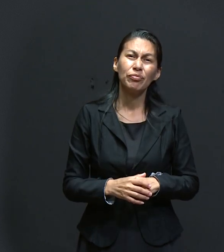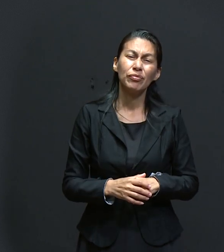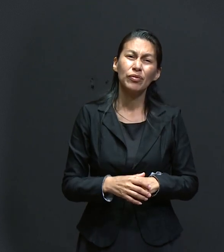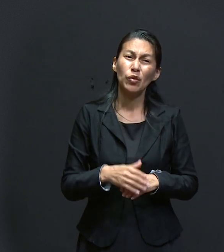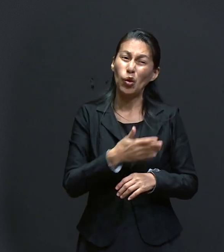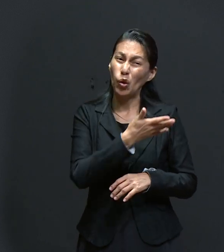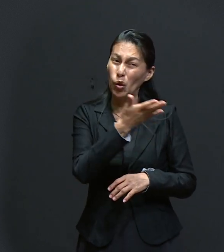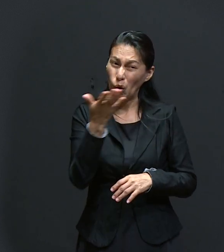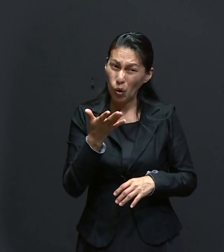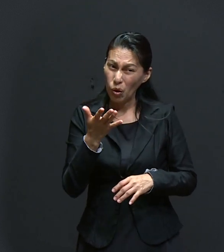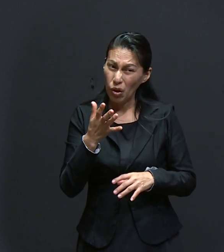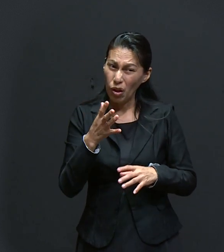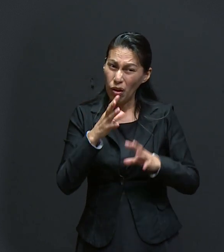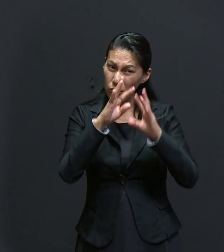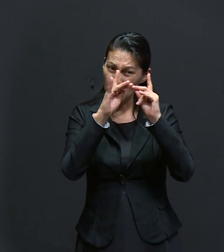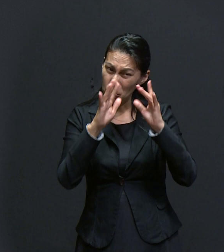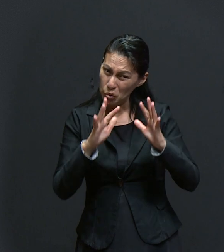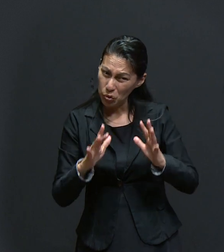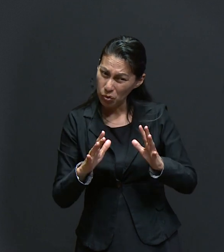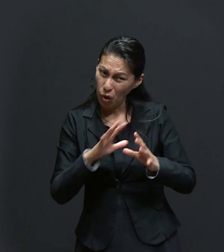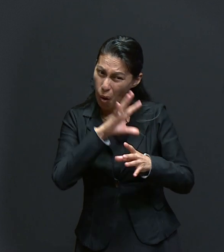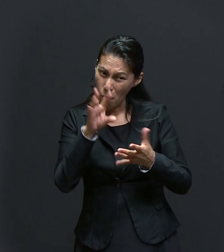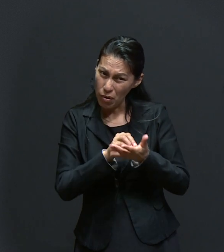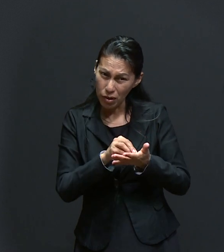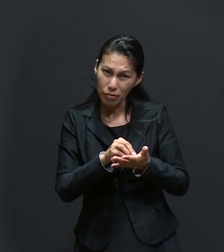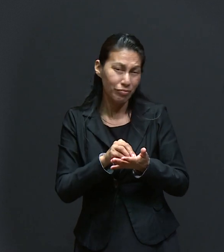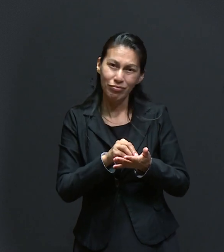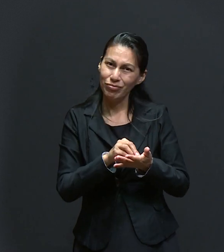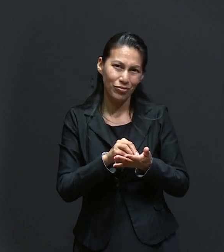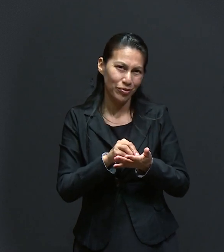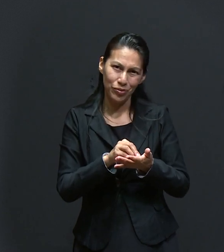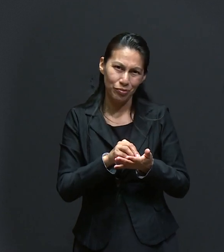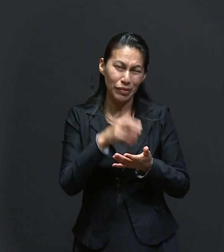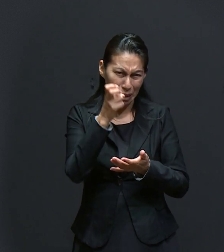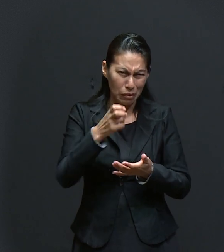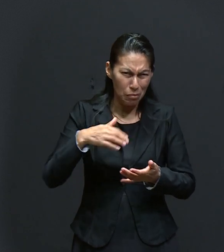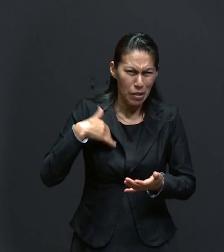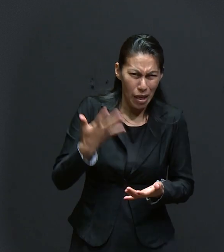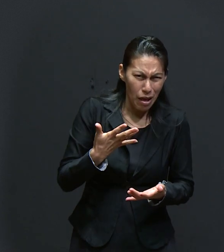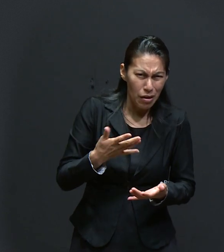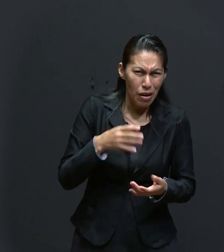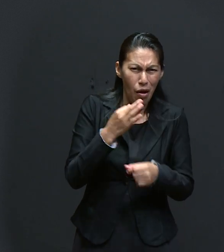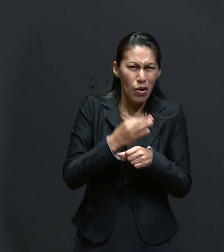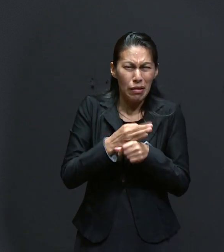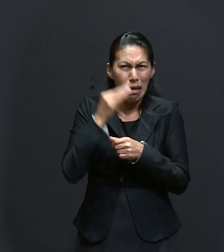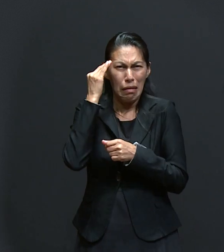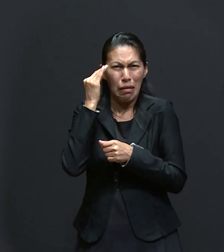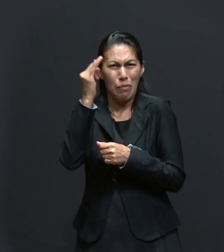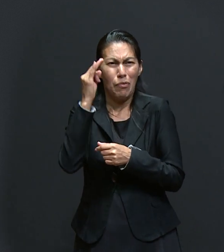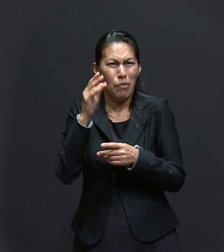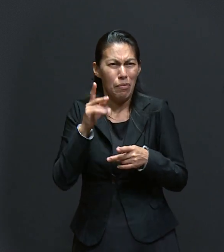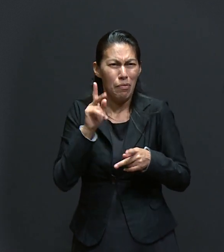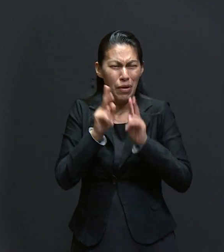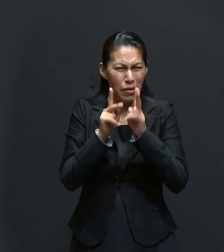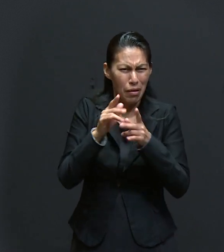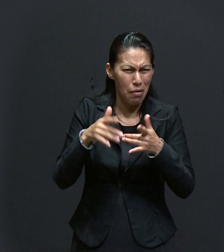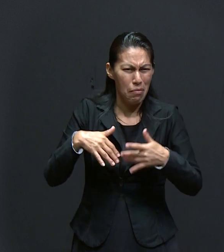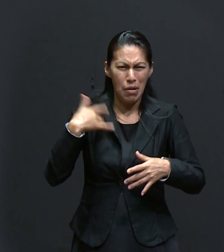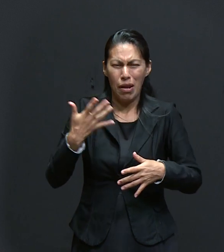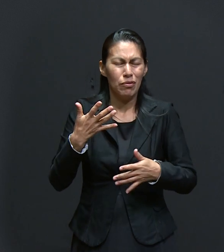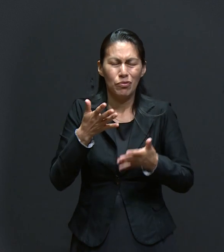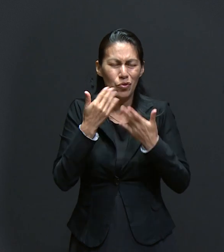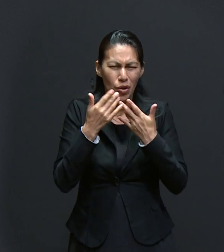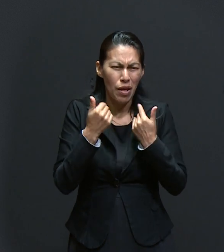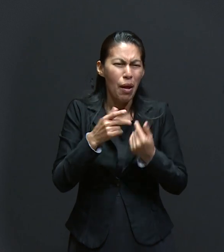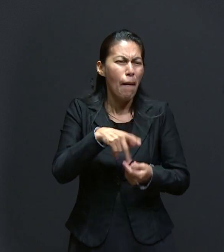pueden reparar no no es destrucción total y es un milagro de dios no hay tiempo para contar milagros que sucedieron ahí